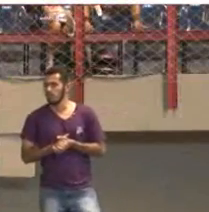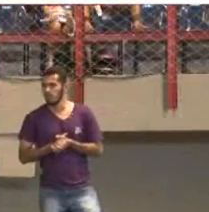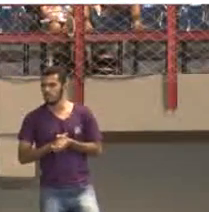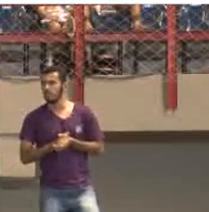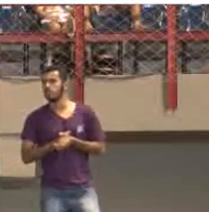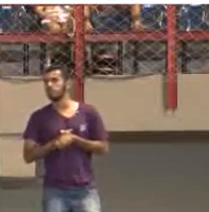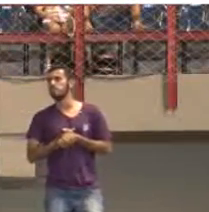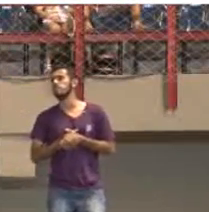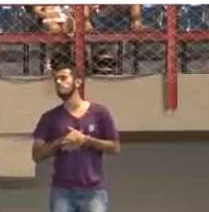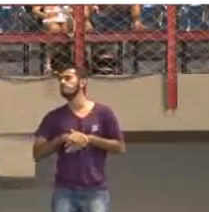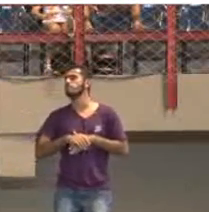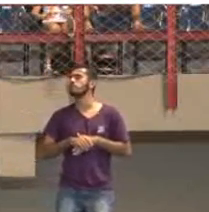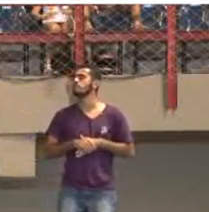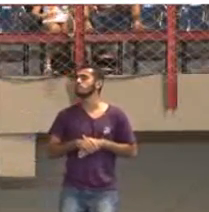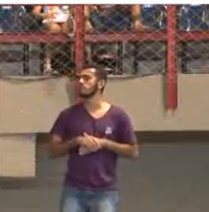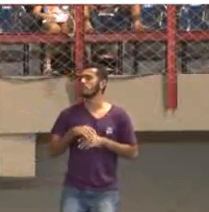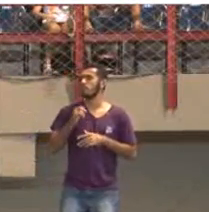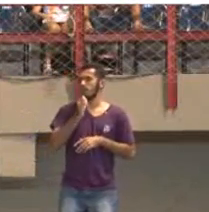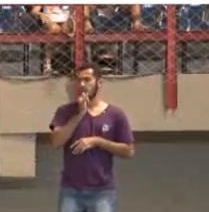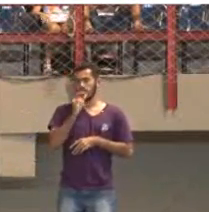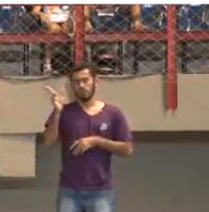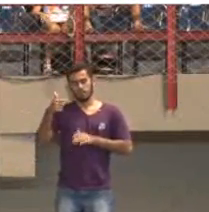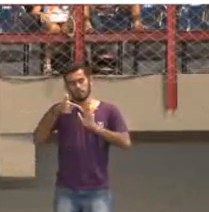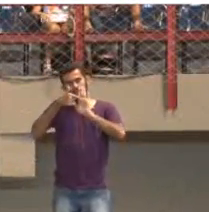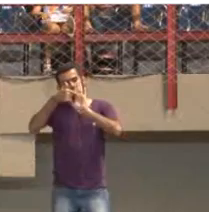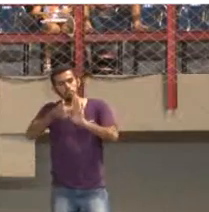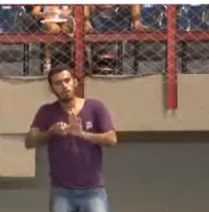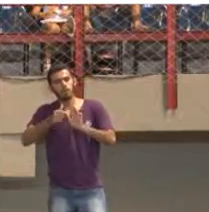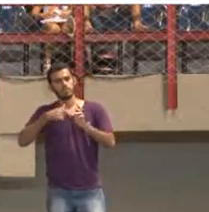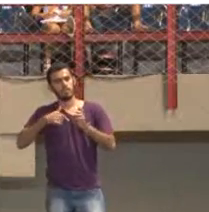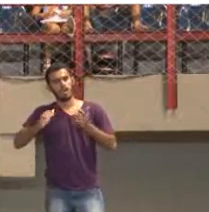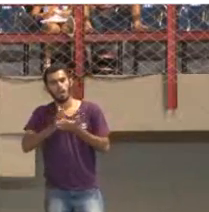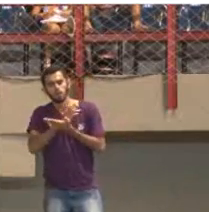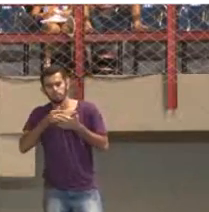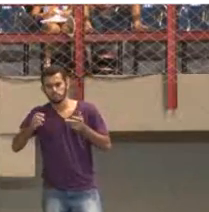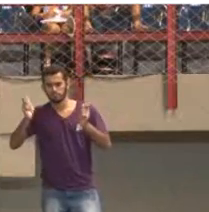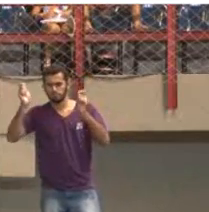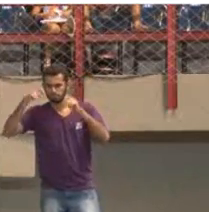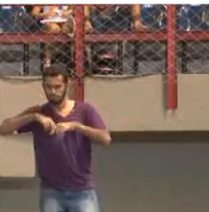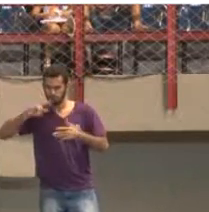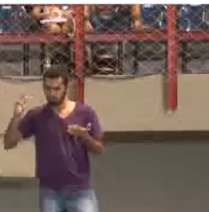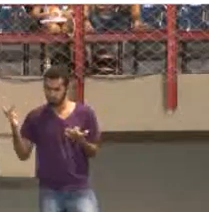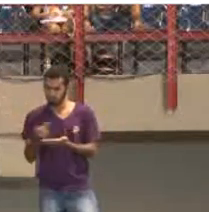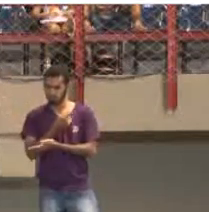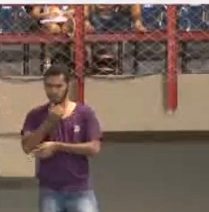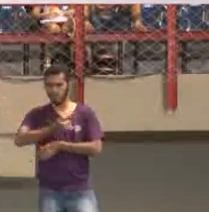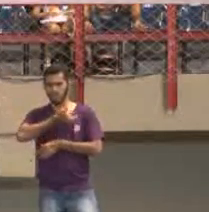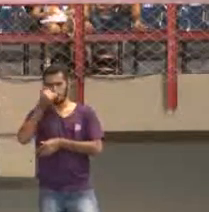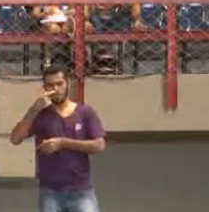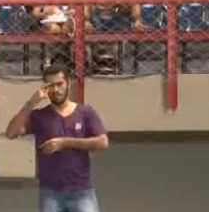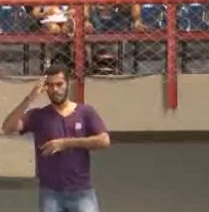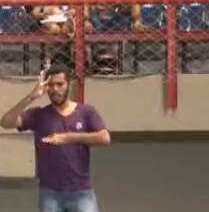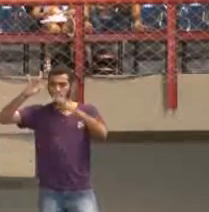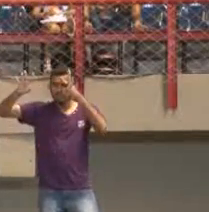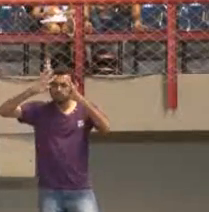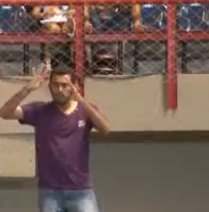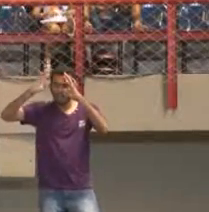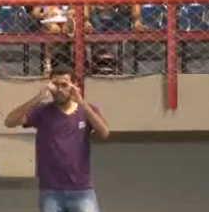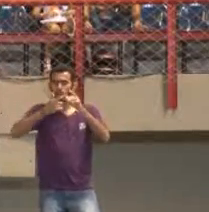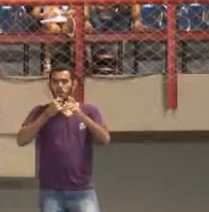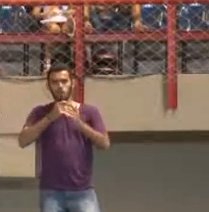Ou seja, ela retrata algo em que tudo pode acontecer, dependendo da imaginação do autor, como a do